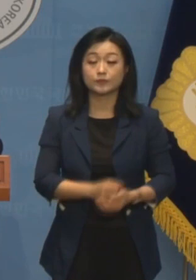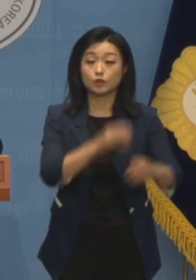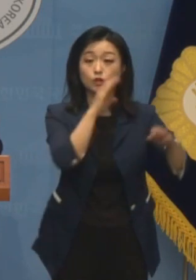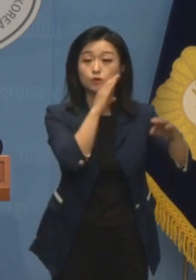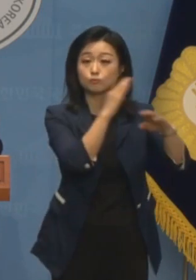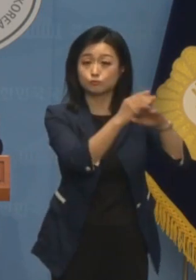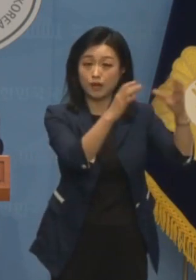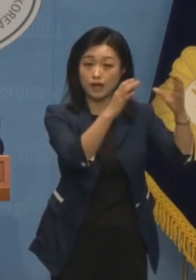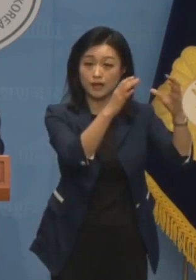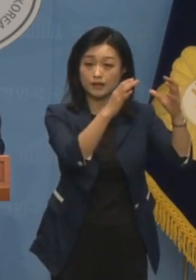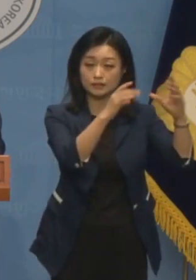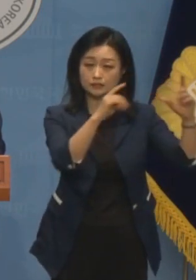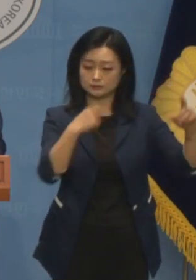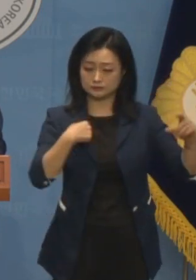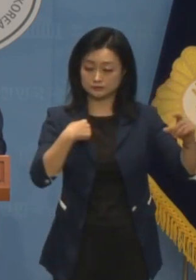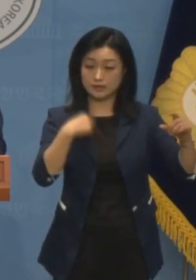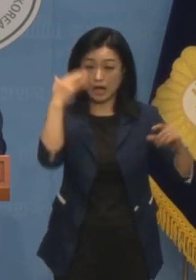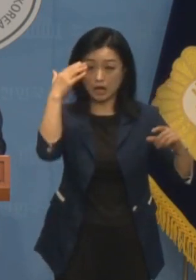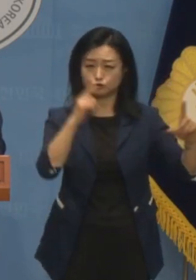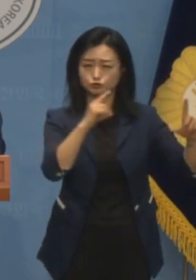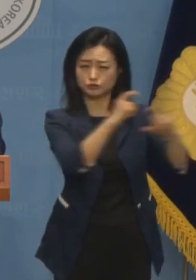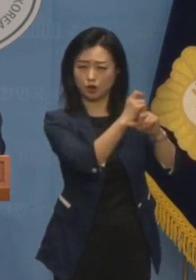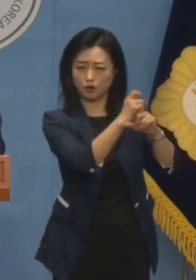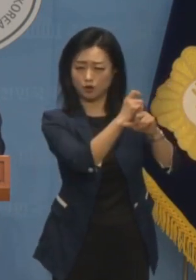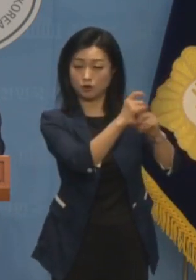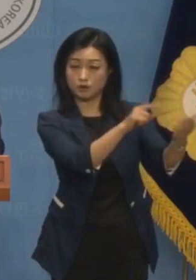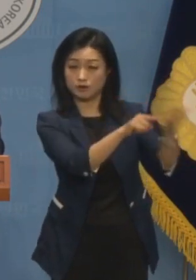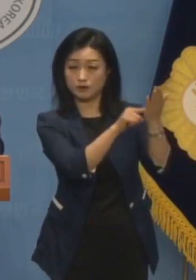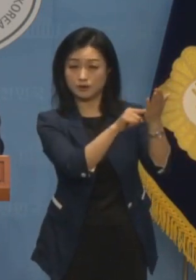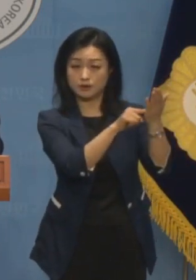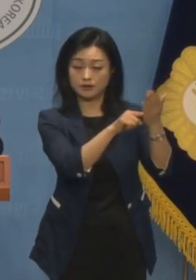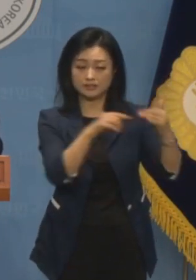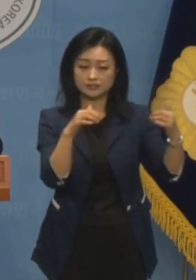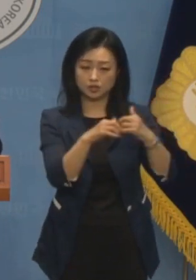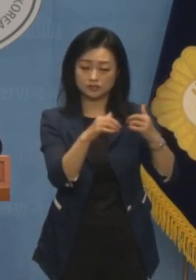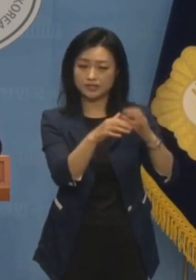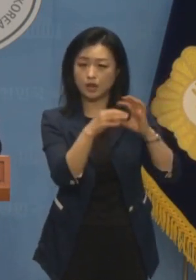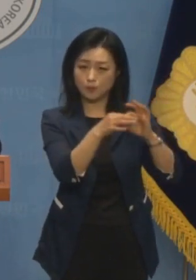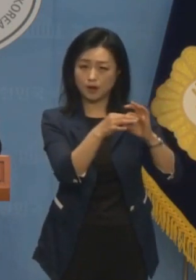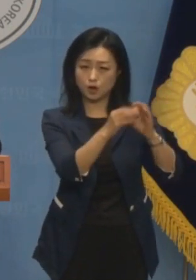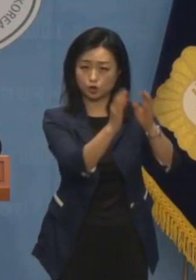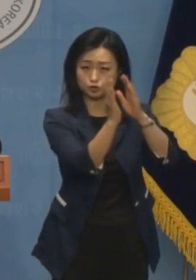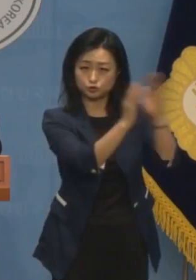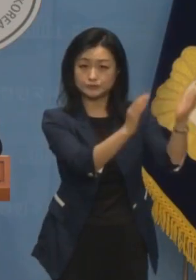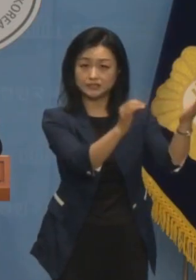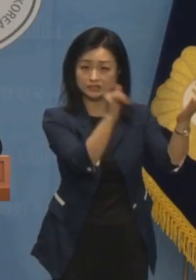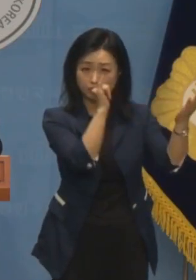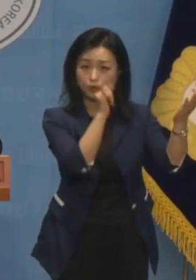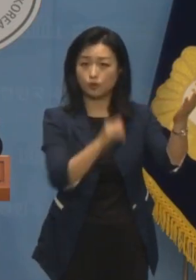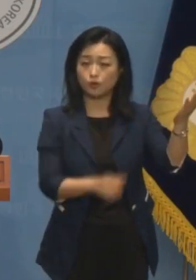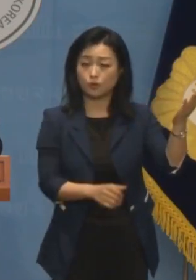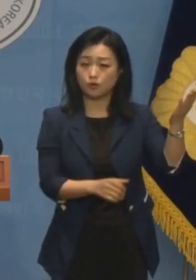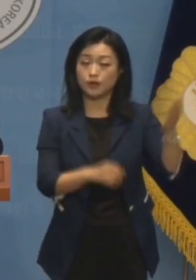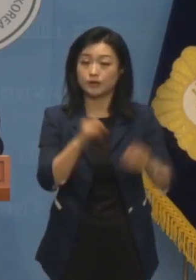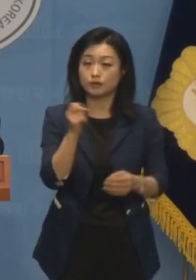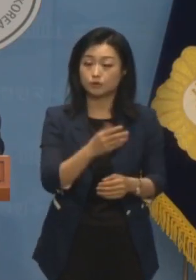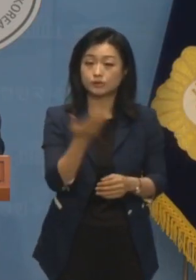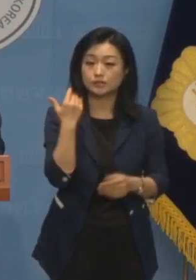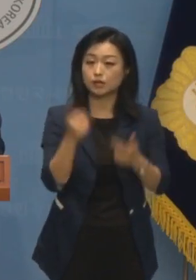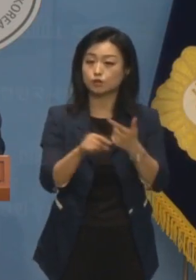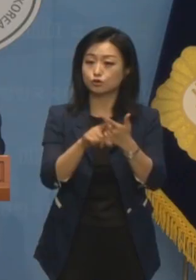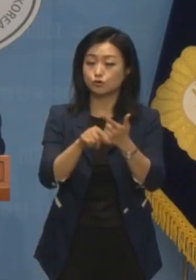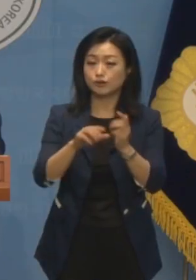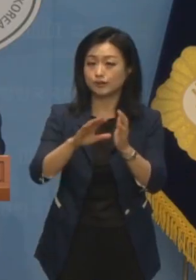북한은 남한을 주적으로 규정하고 남북 관계를 전쟁 관계로 전환하고 전쟁 준비에 돌입했습니다. 또 지난